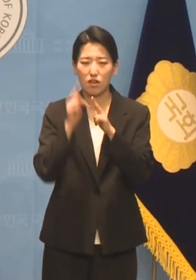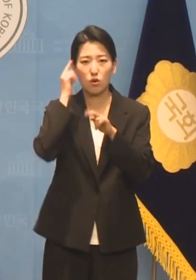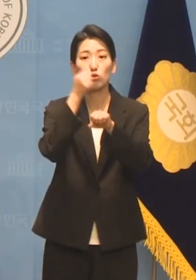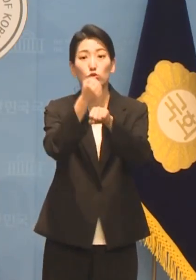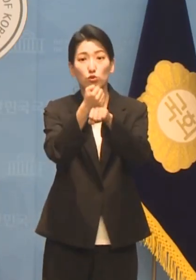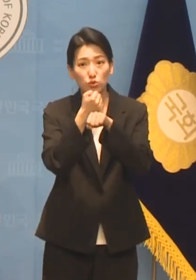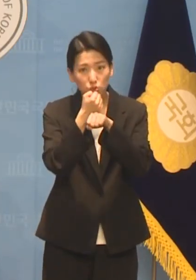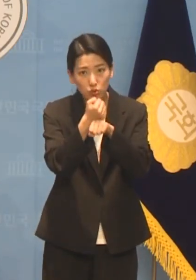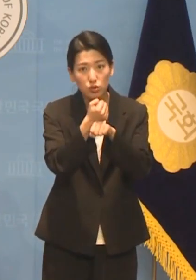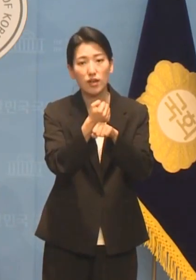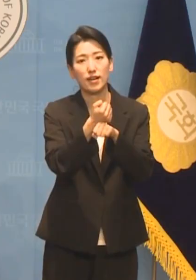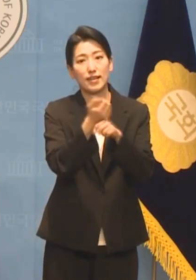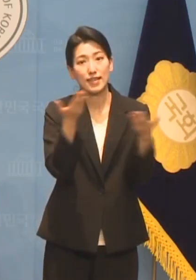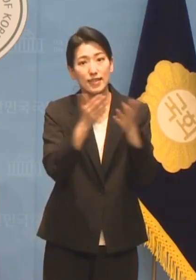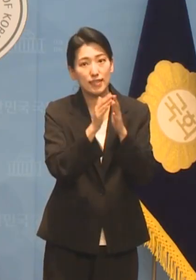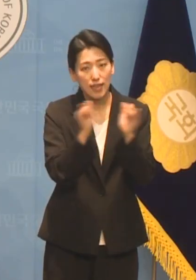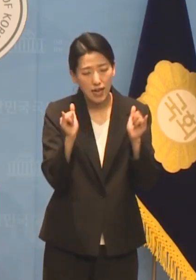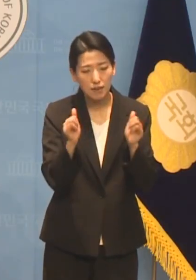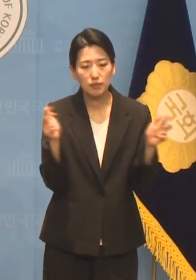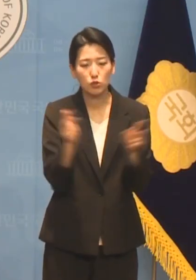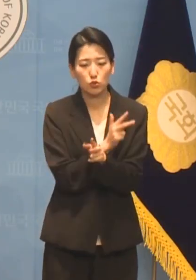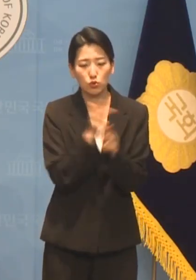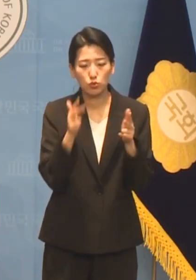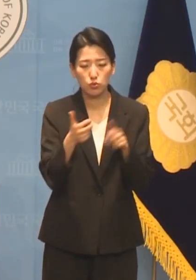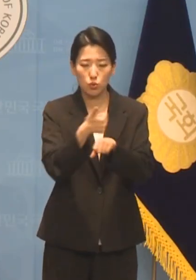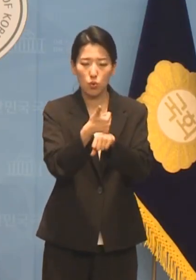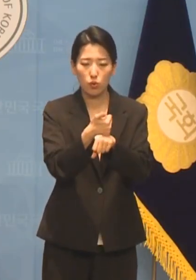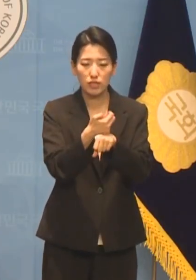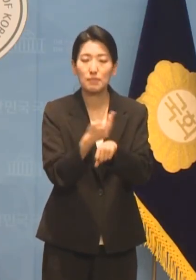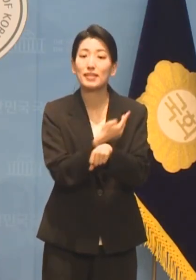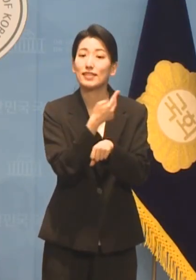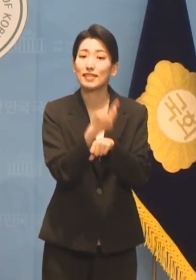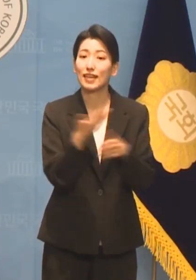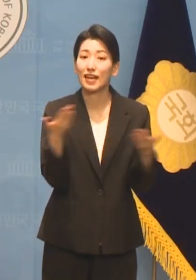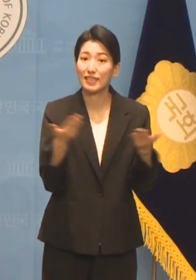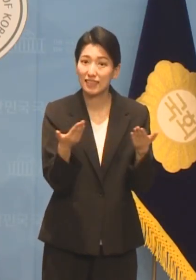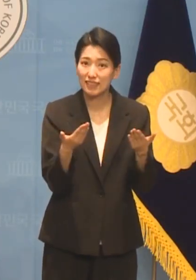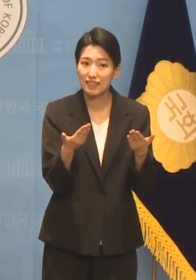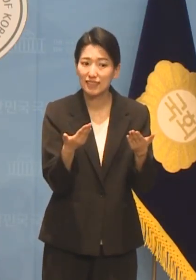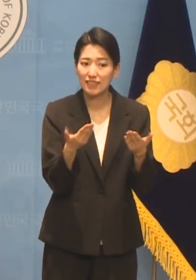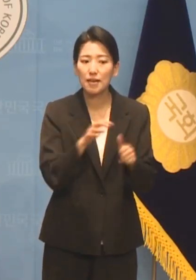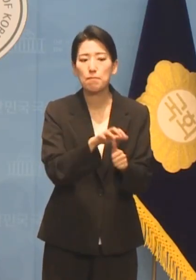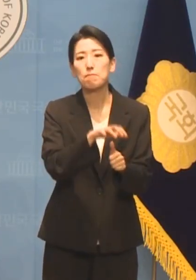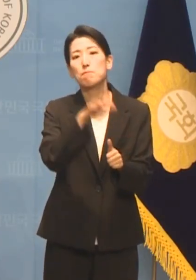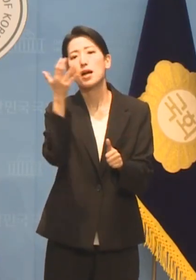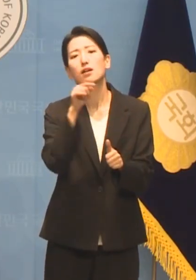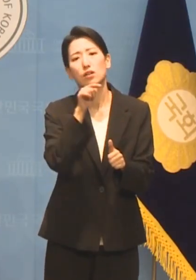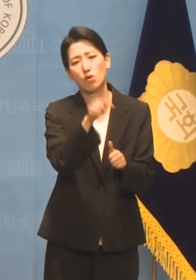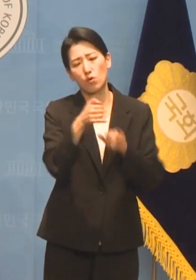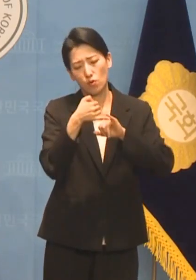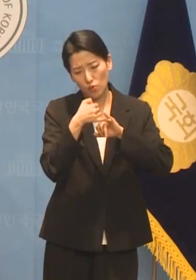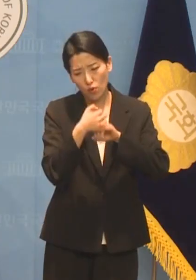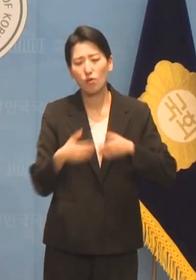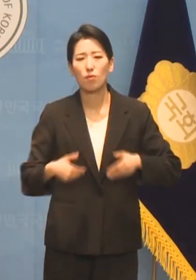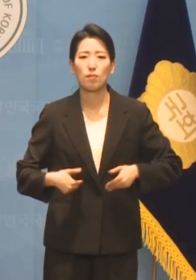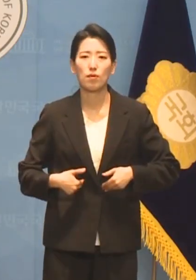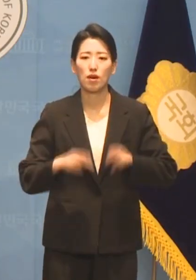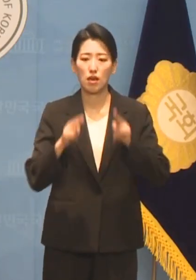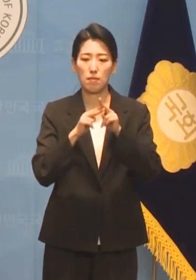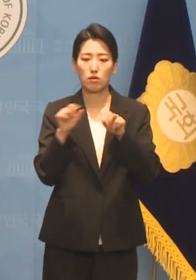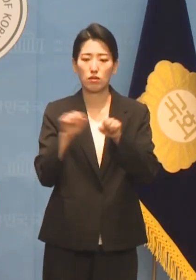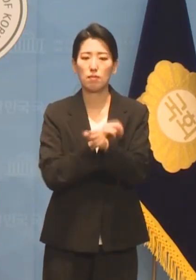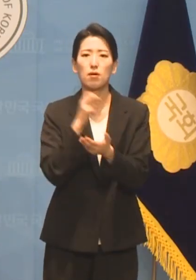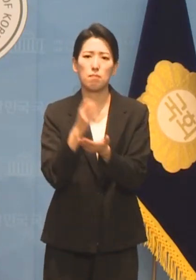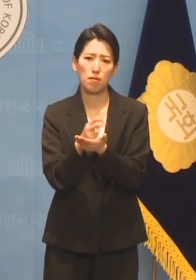주 52시간 예외 반도체 특별법부터 국회에서 처리하기를 촉구합니다. 그 부분도